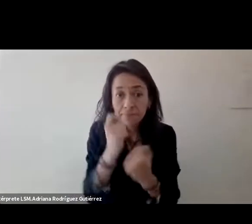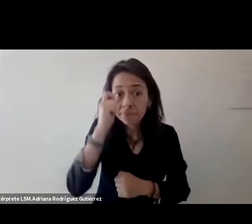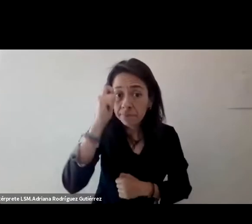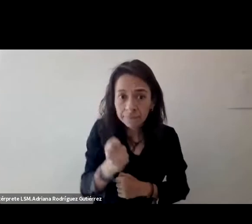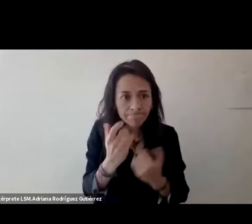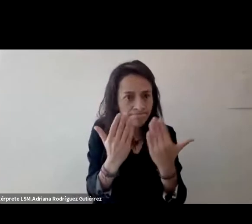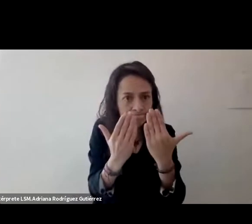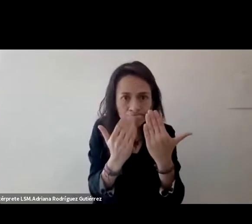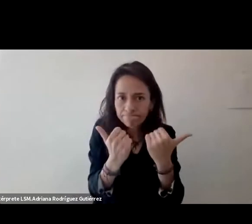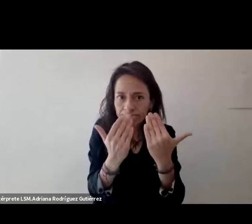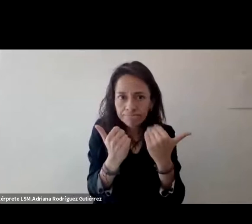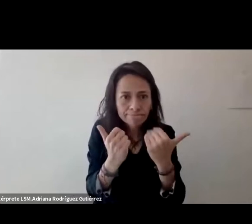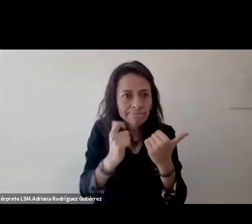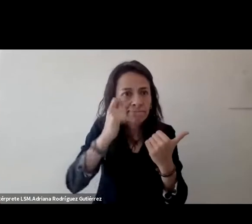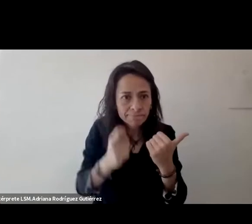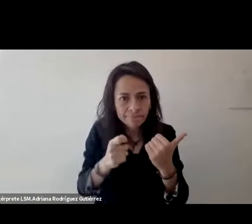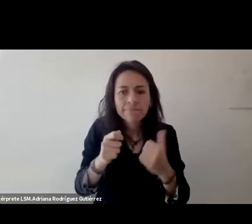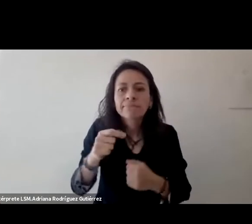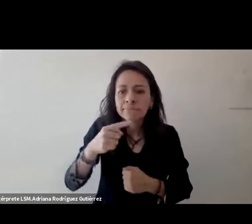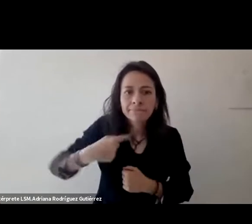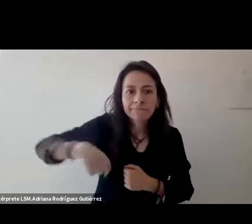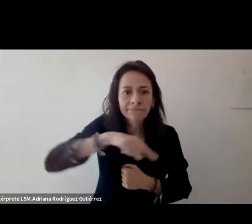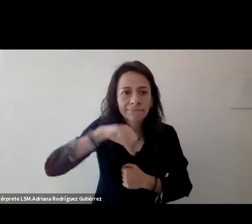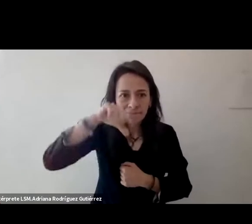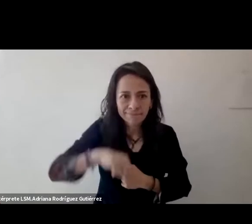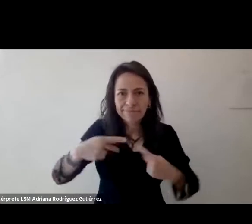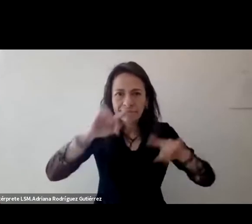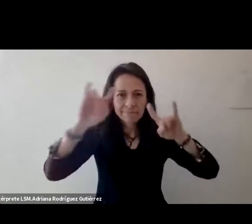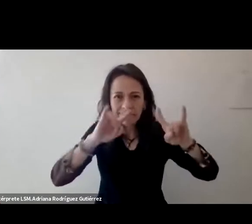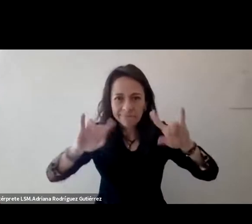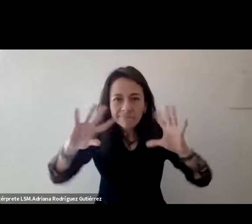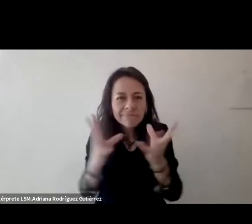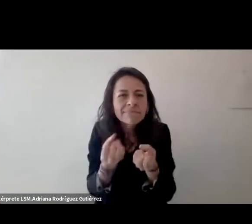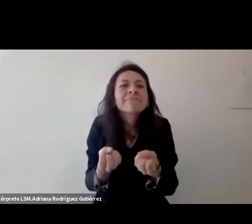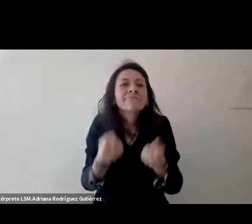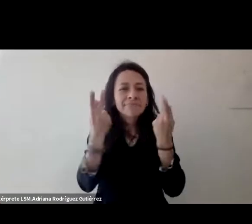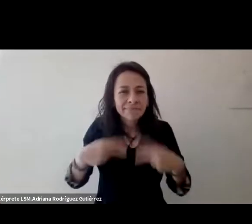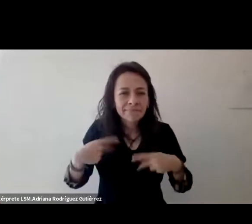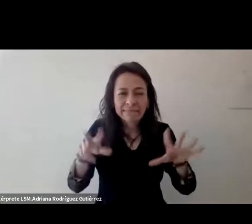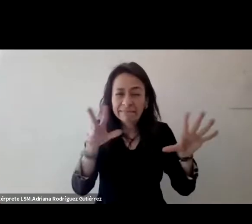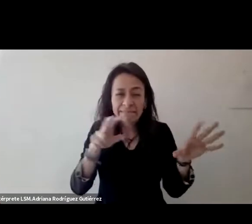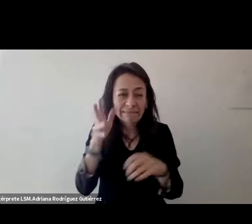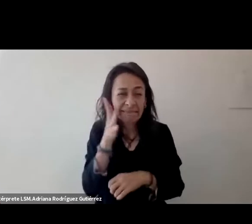única de todas las personas que hemos estado conectadas hoy, casi 800, sí